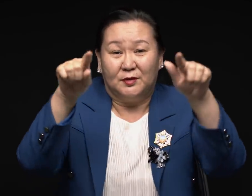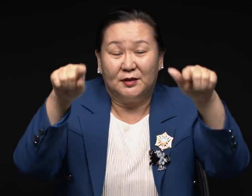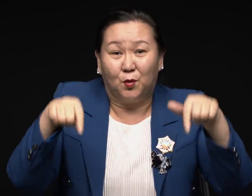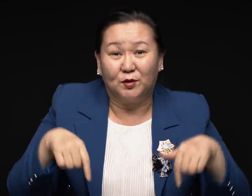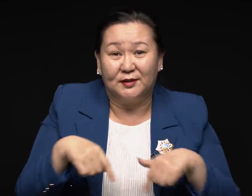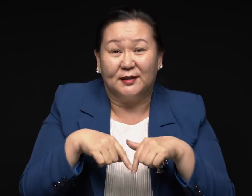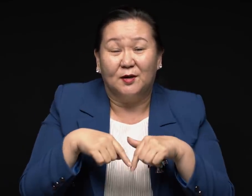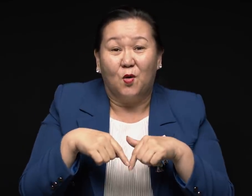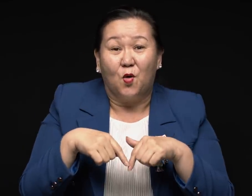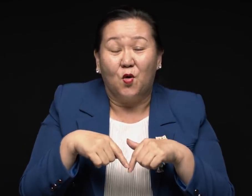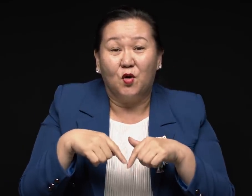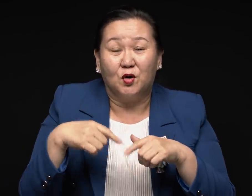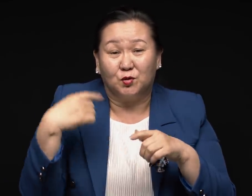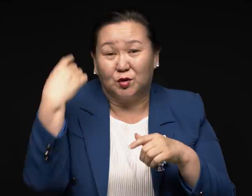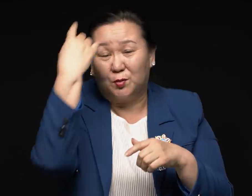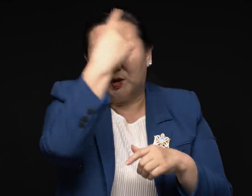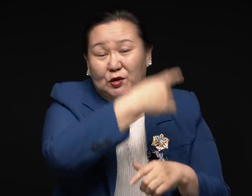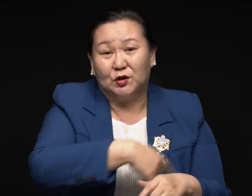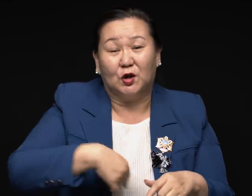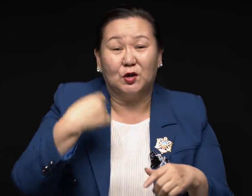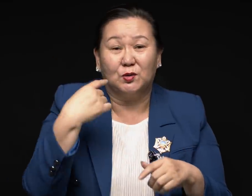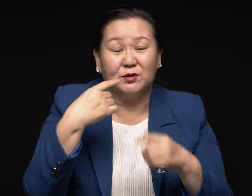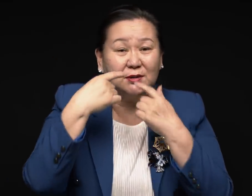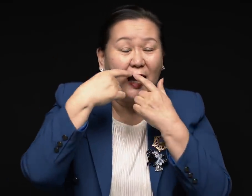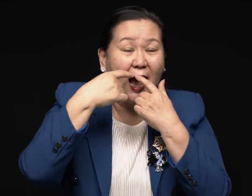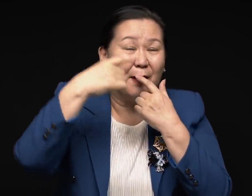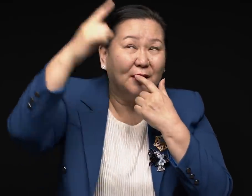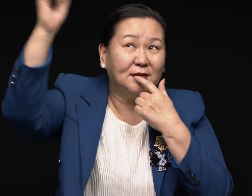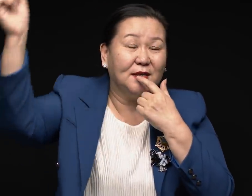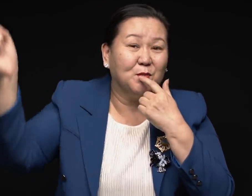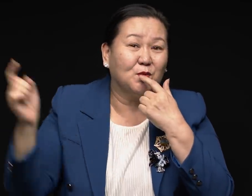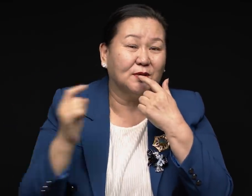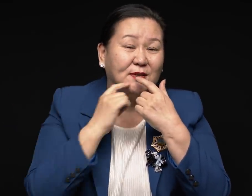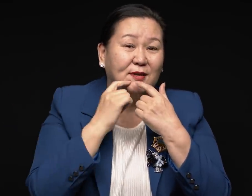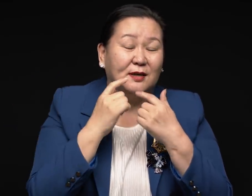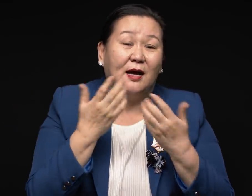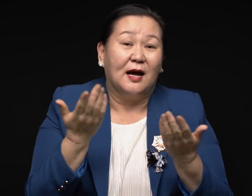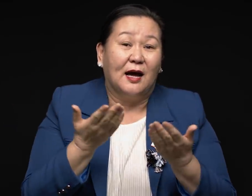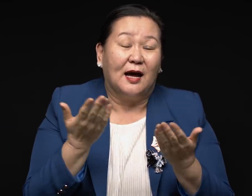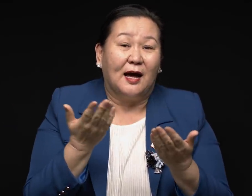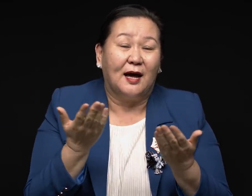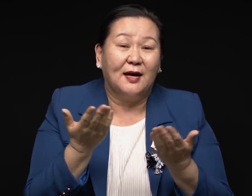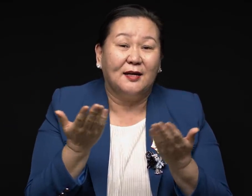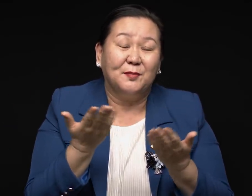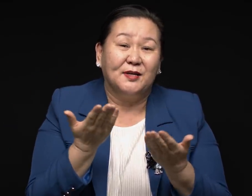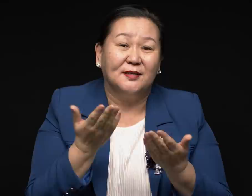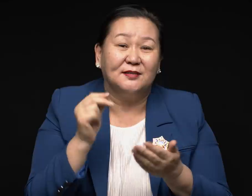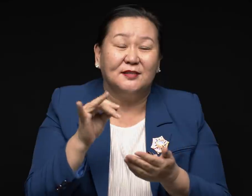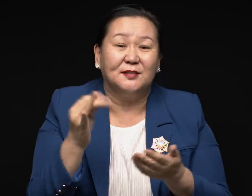нэг хуудсан дээр өөрийгөө зурсан бололтой толгой зурчаад амнаас нь ийм үг хэрсэн. Хайр минь чи